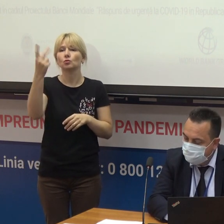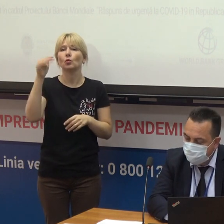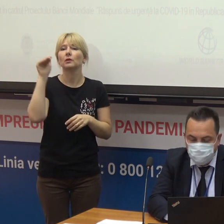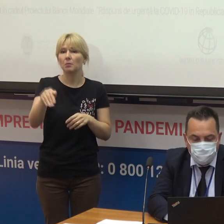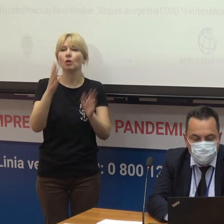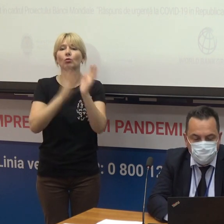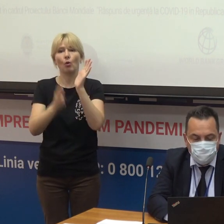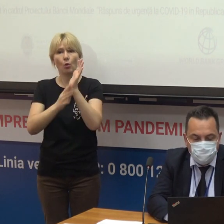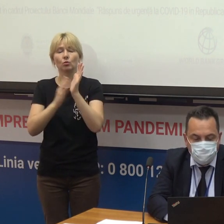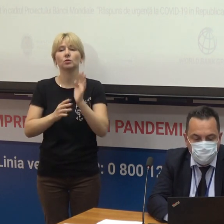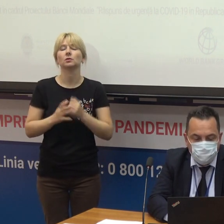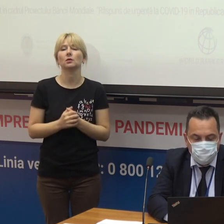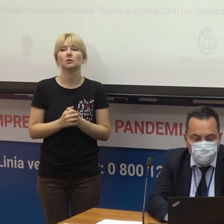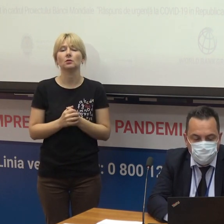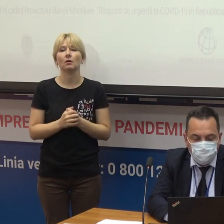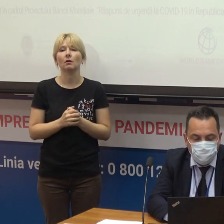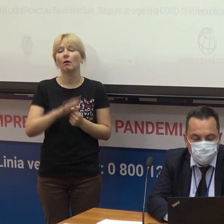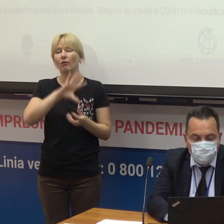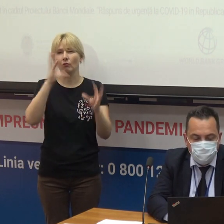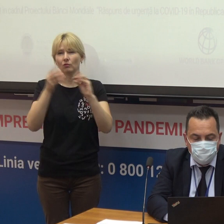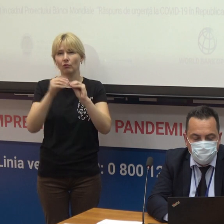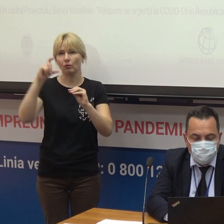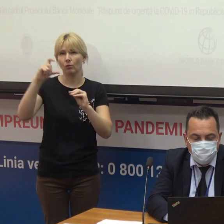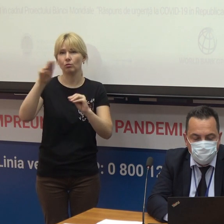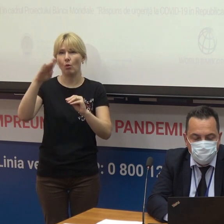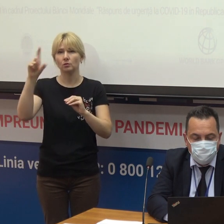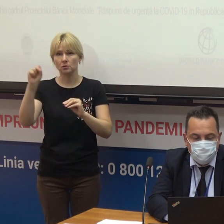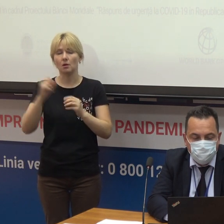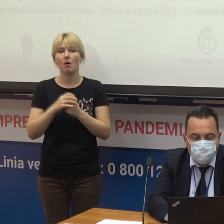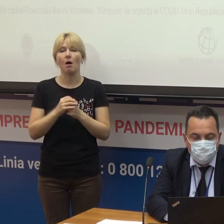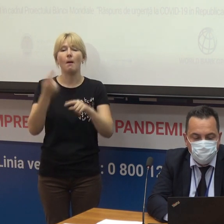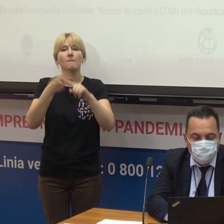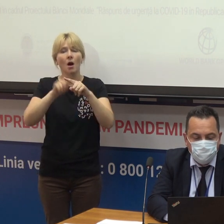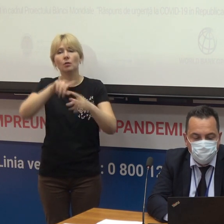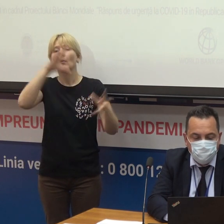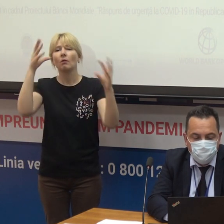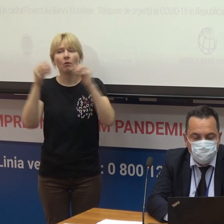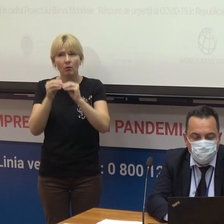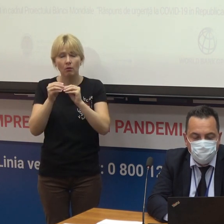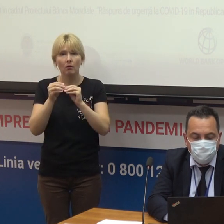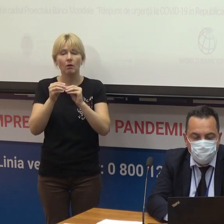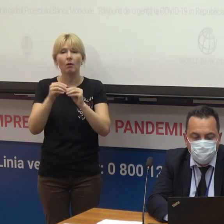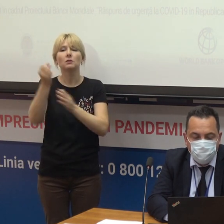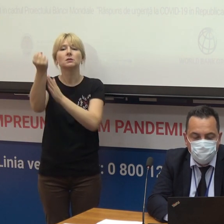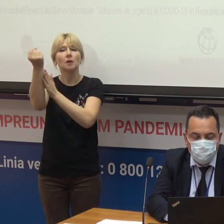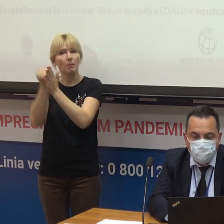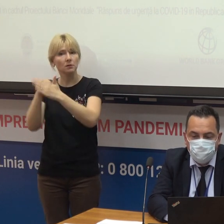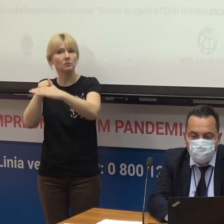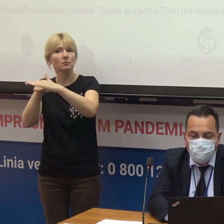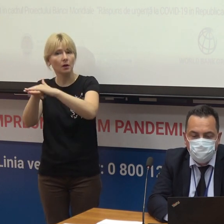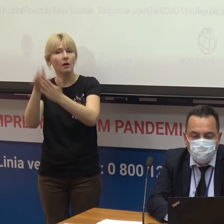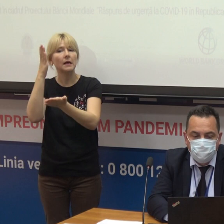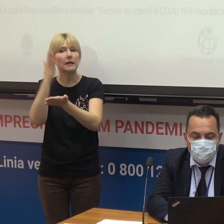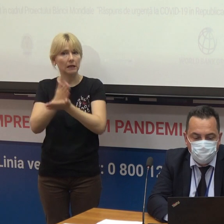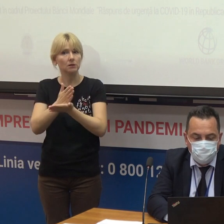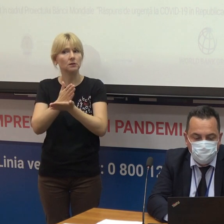1.248.090 de doze vaccinuri. Astfel, actual în stoc, practic,